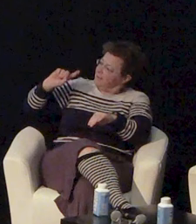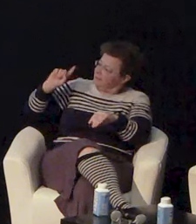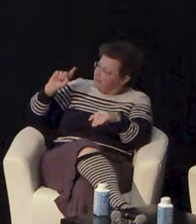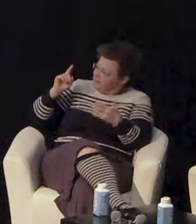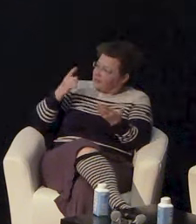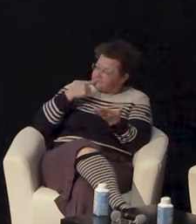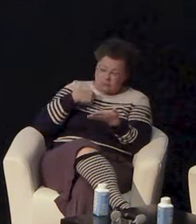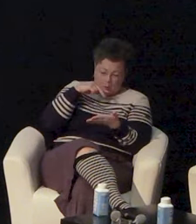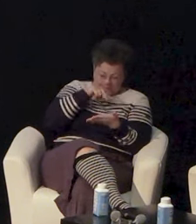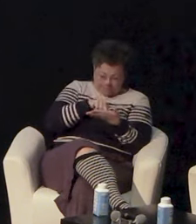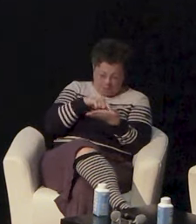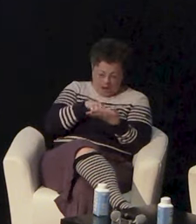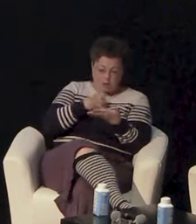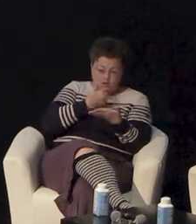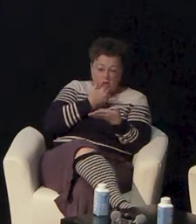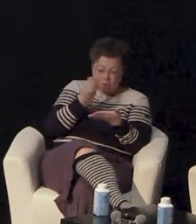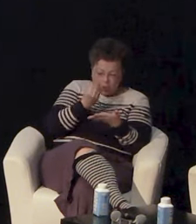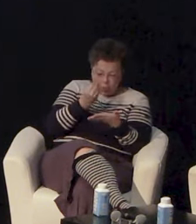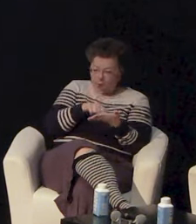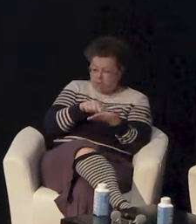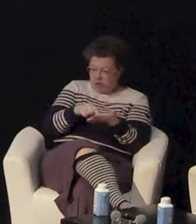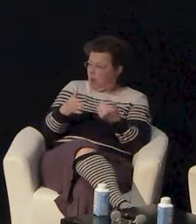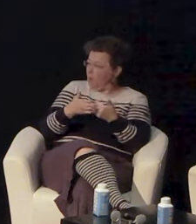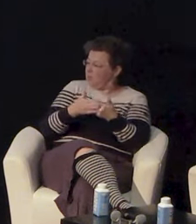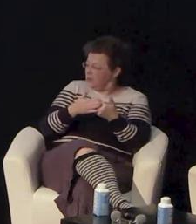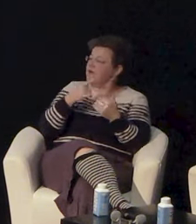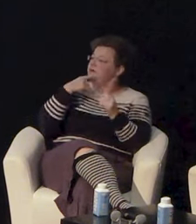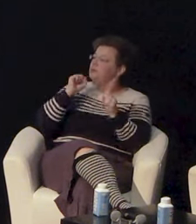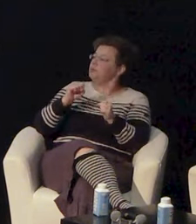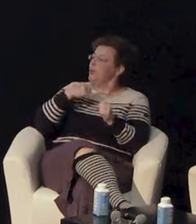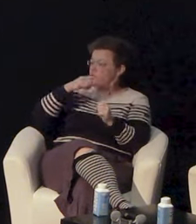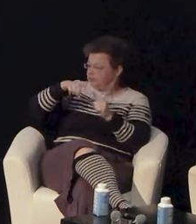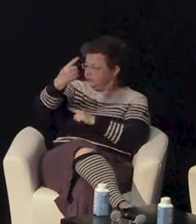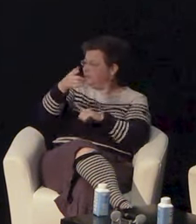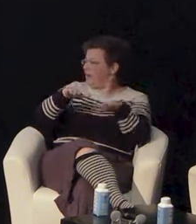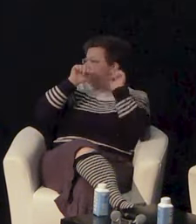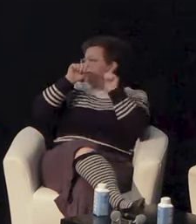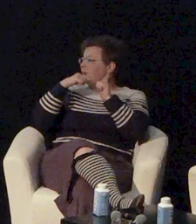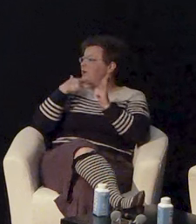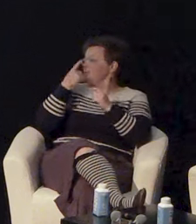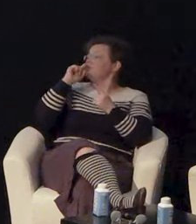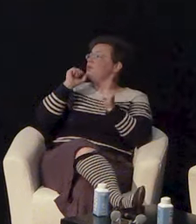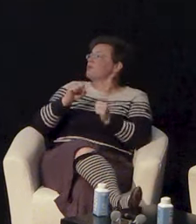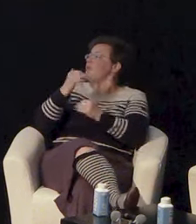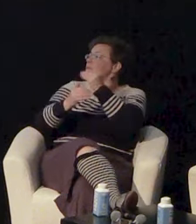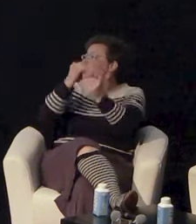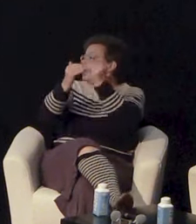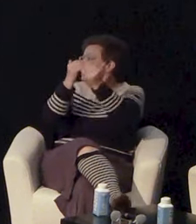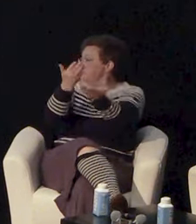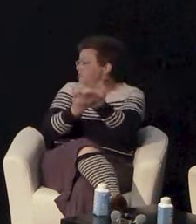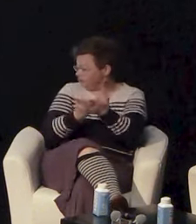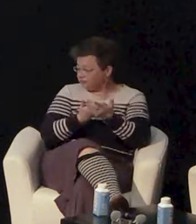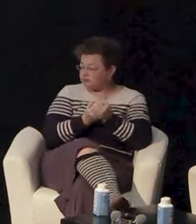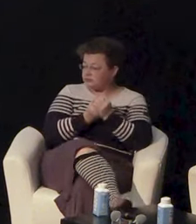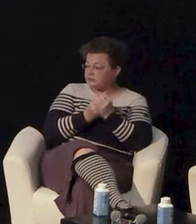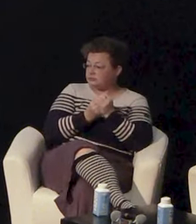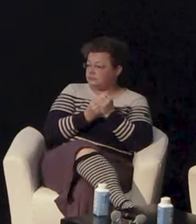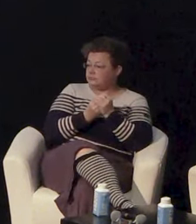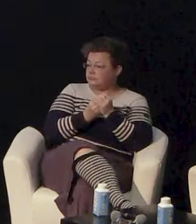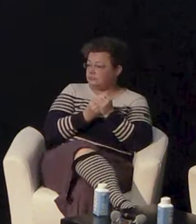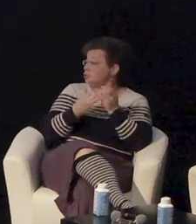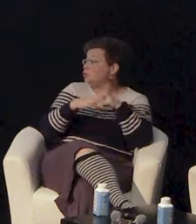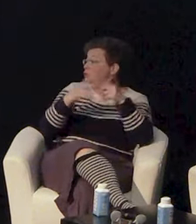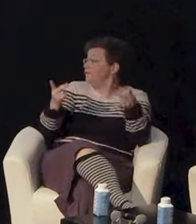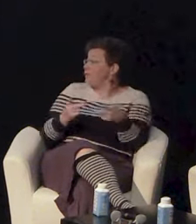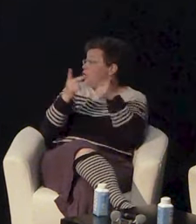feuille, hein, bien sûr, sur une feuille, on voit en fait où est-ce qu'on s'est trompé. On a conscience de la. On apprend de son erreur, donc